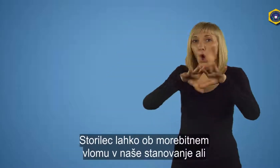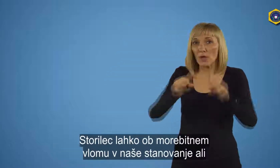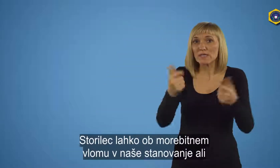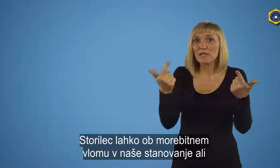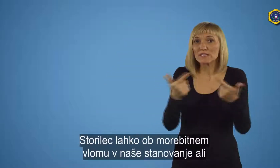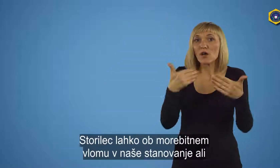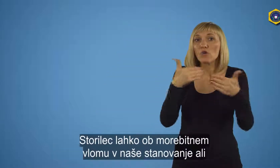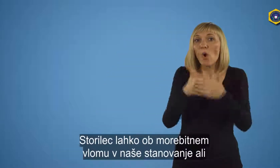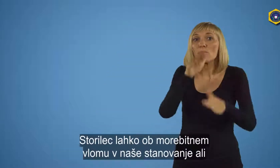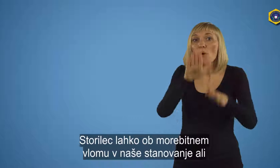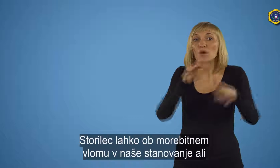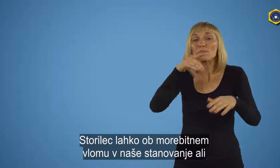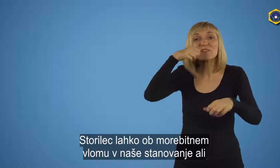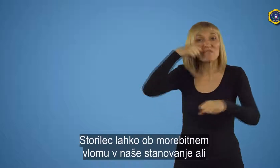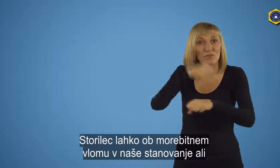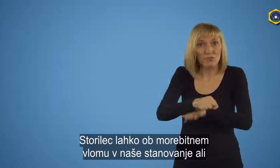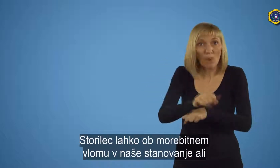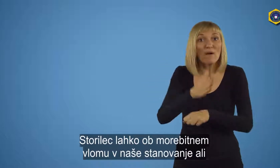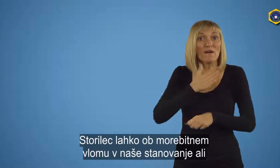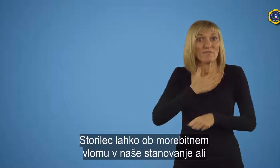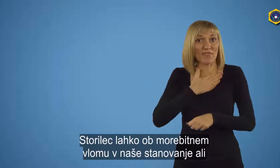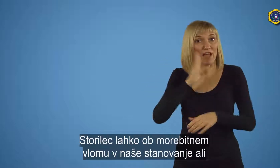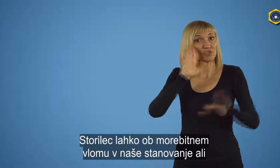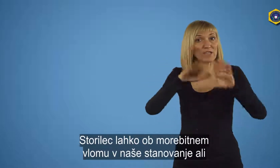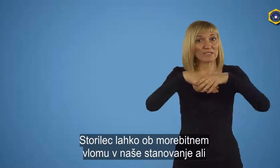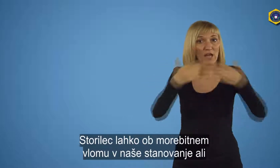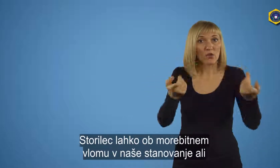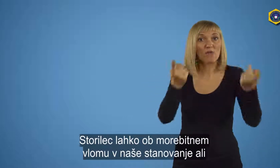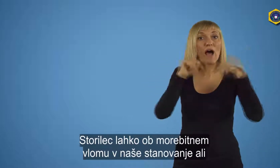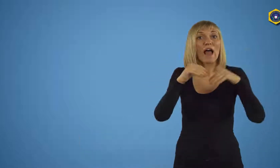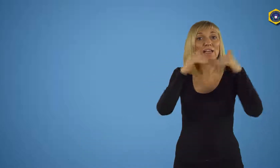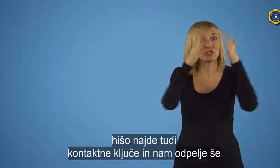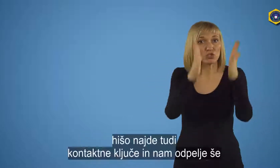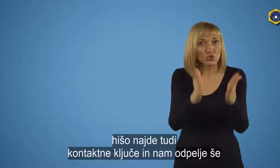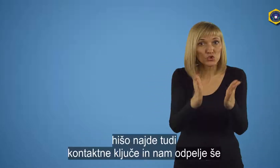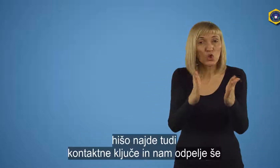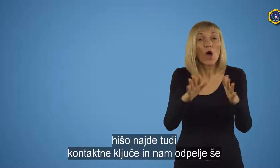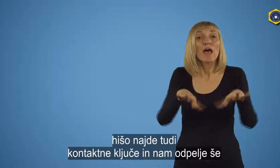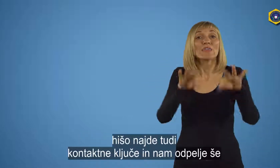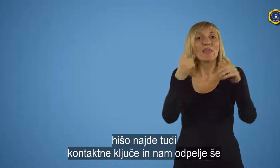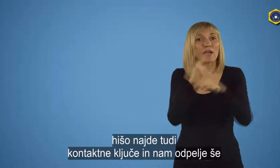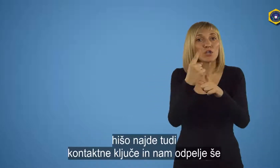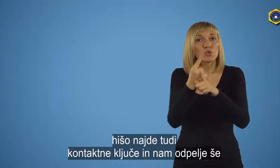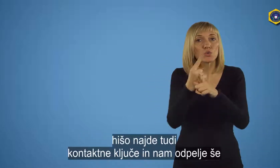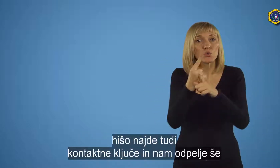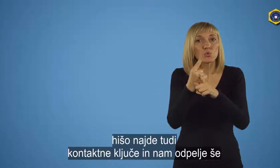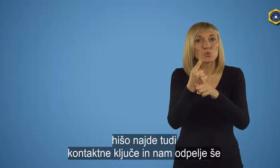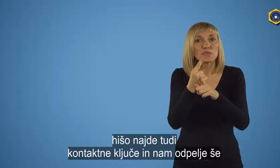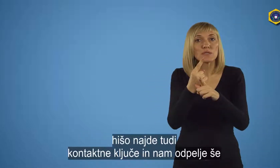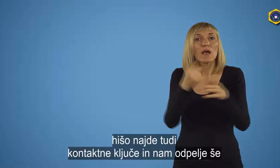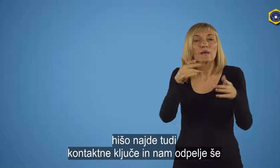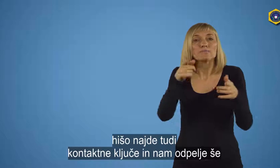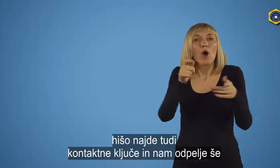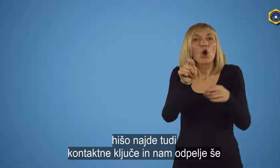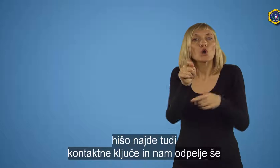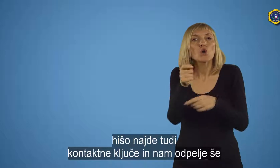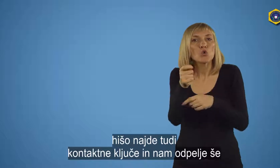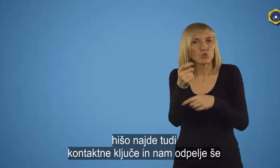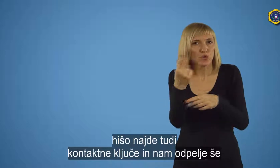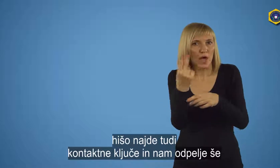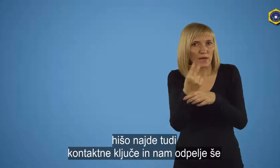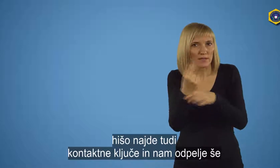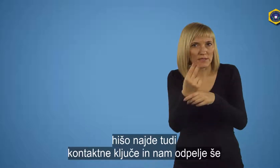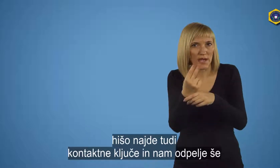Storilec lahko ob morebitnem vlomu v naše stanovanje ali hišo najde tudi kontaktne ključe in nam odpelje še